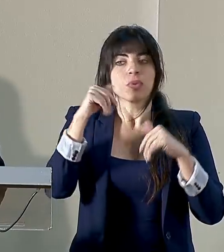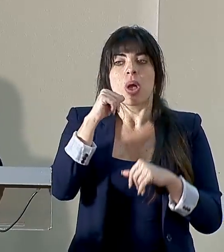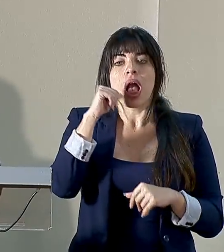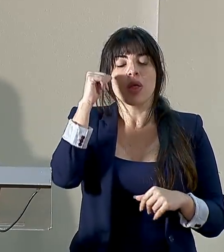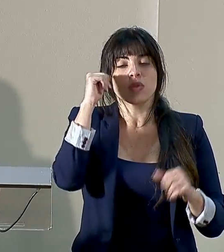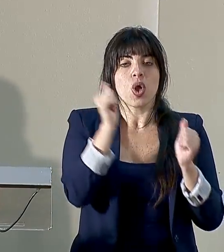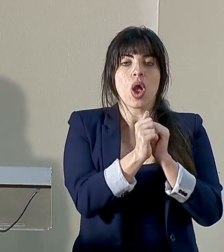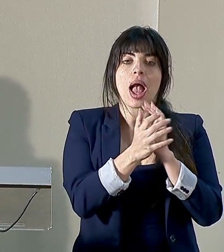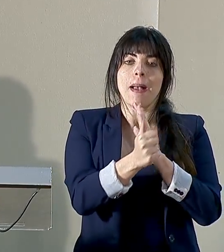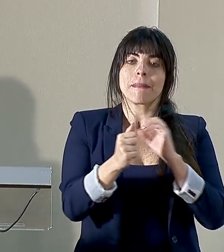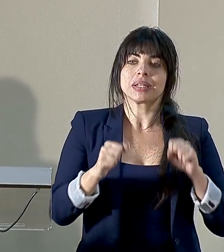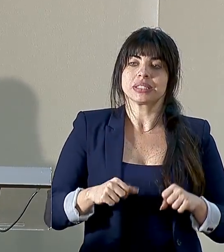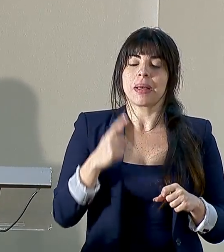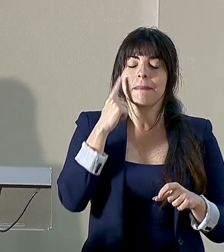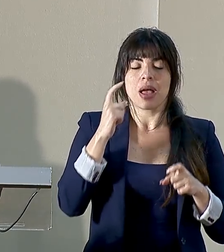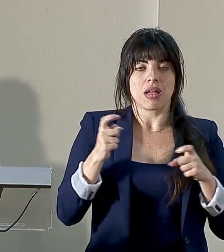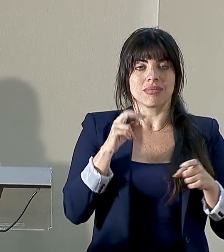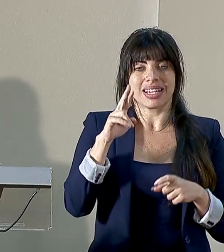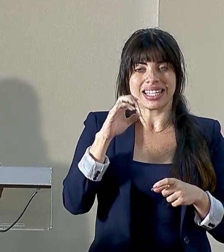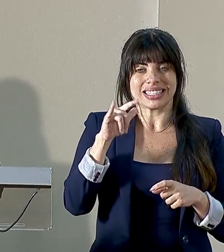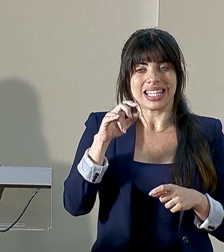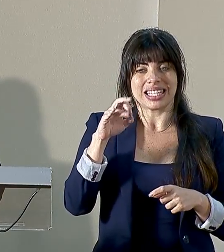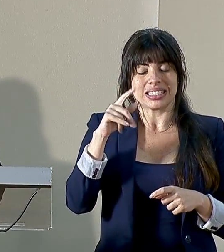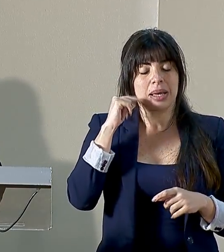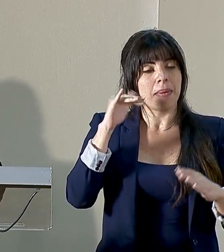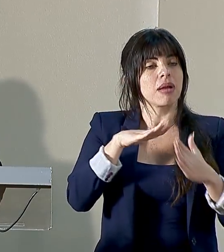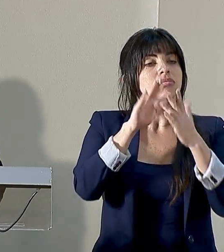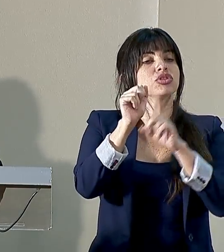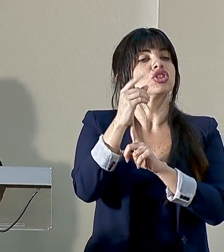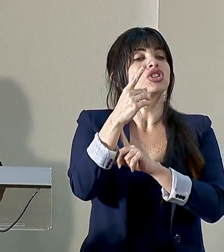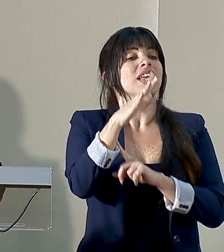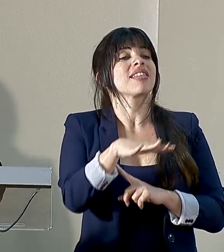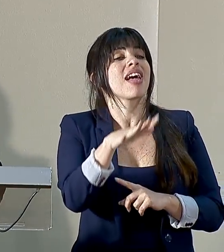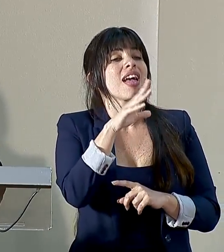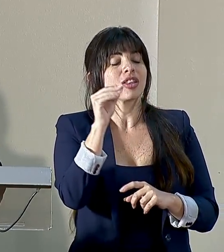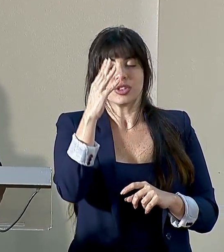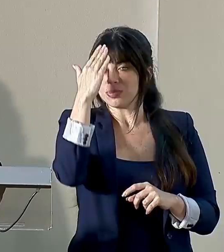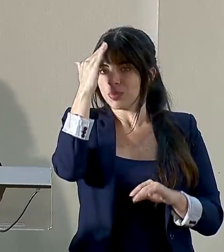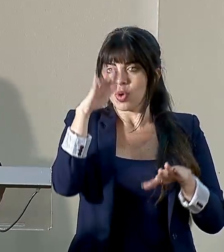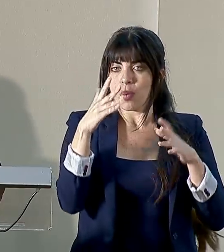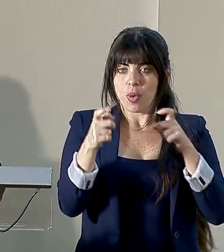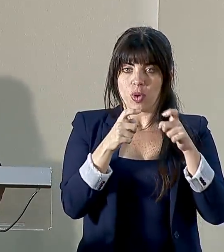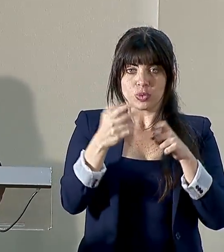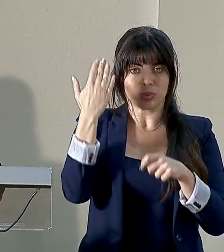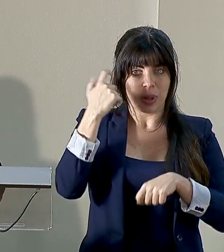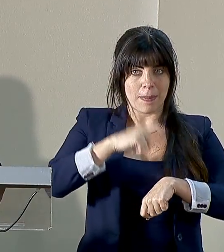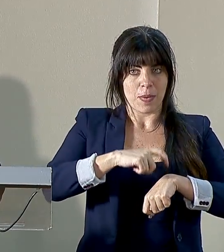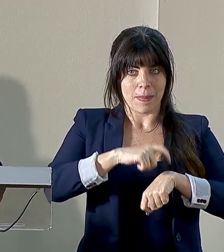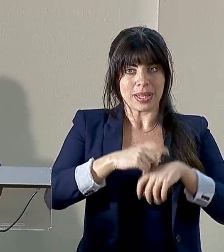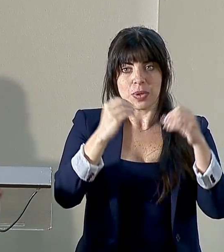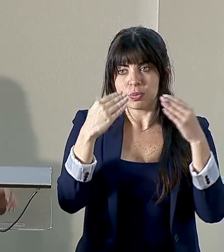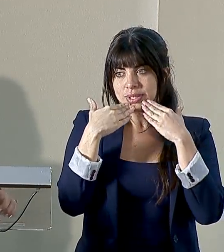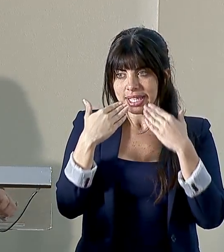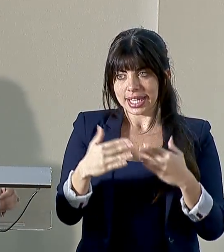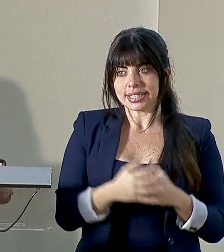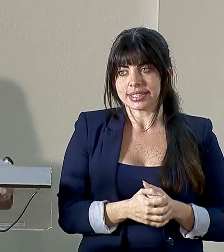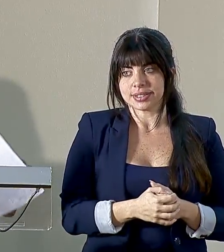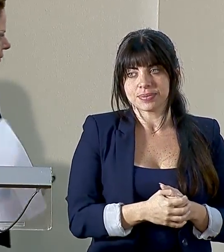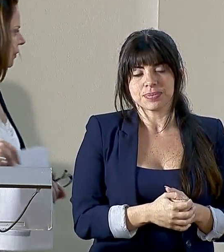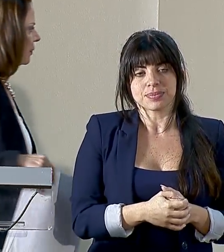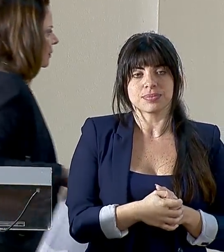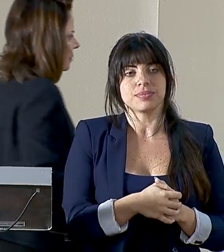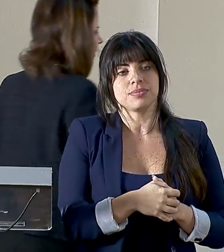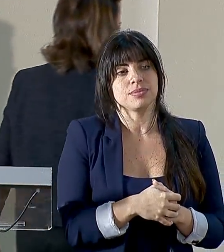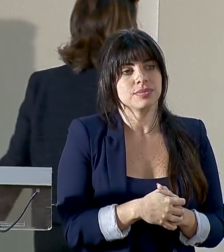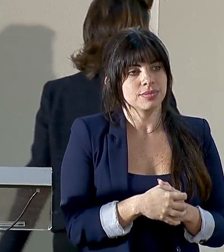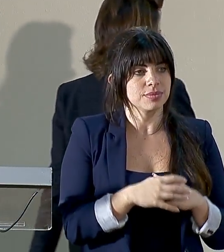adultos con capacidad de resiliencia para enfrentar una sociedad que no supimos construir en su debido momento. Muchas gracias.